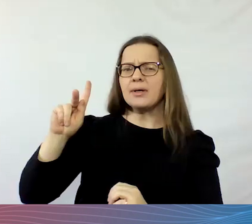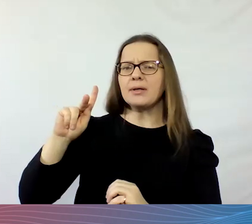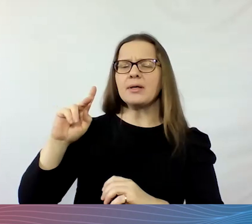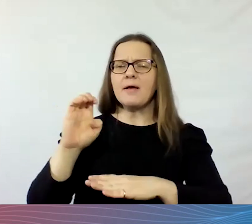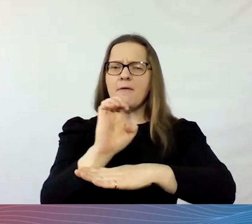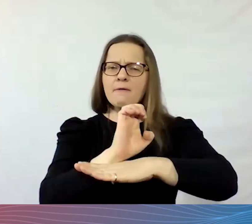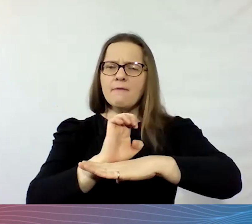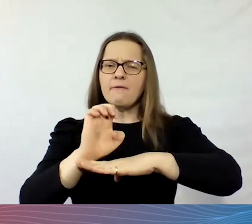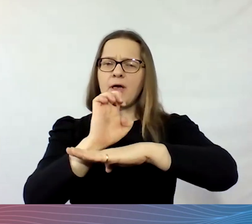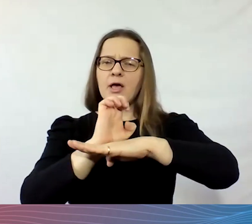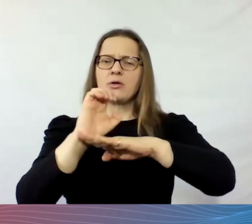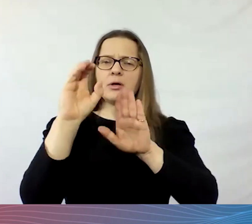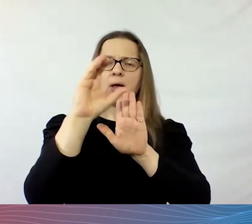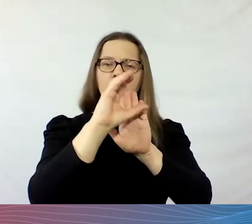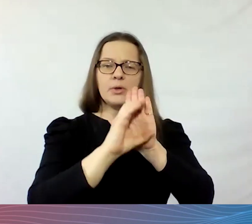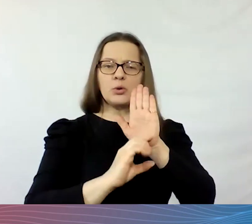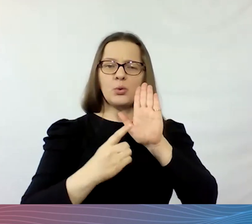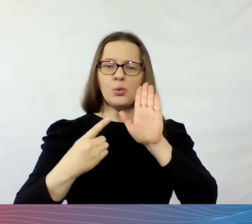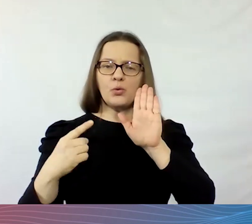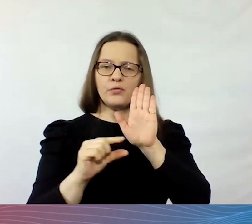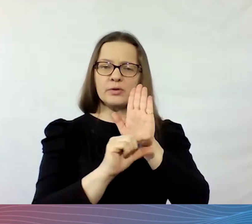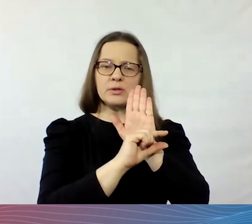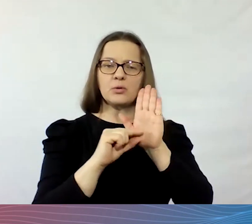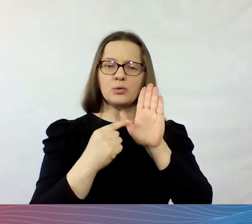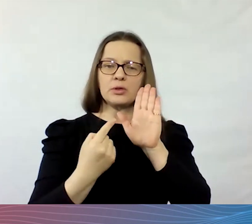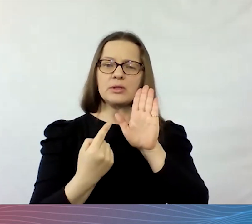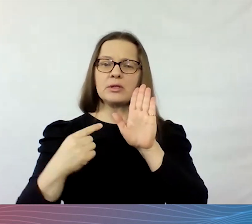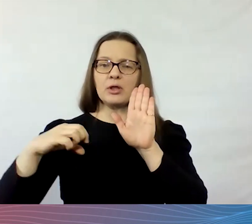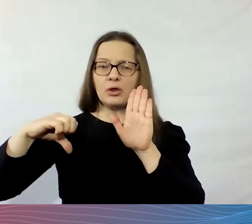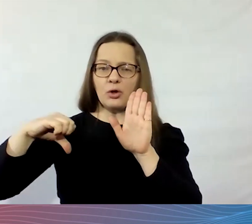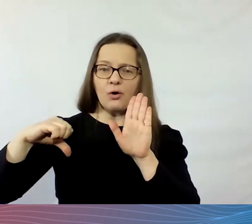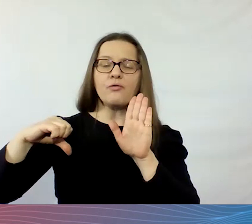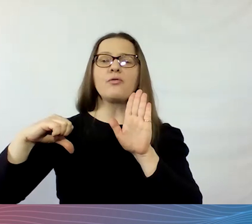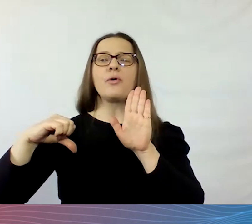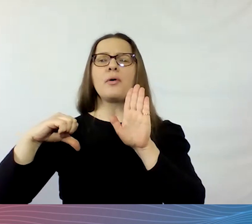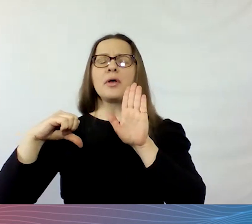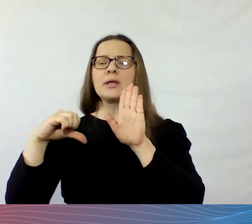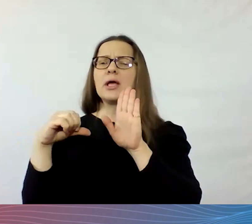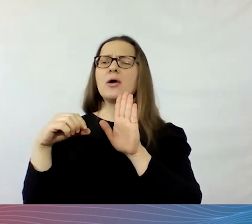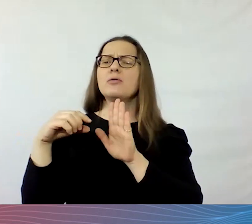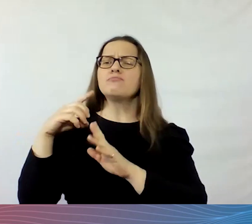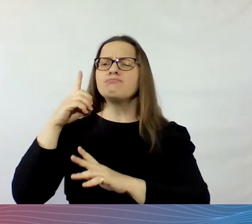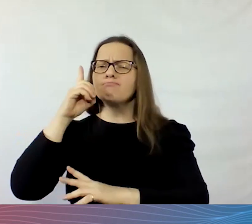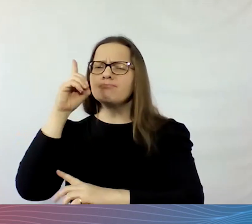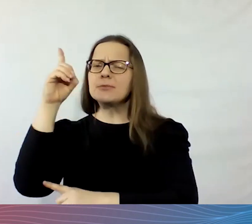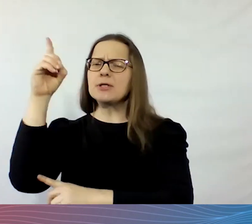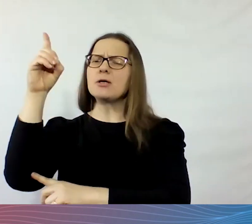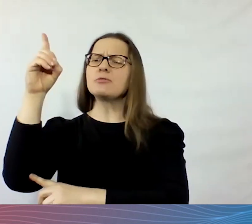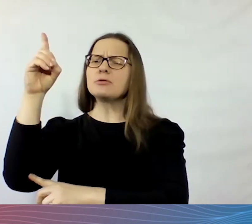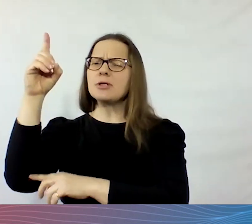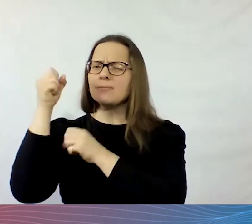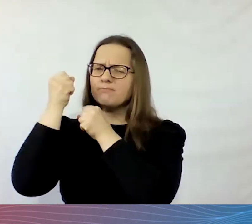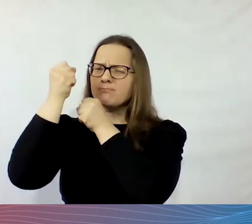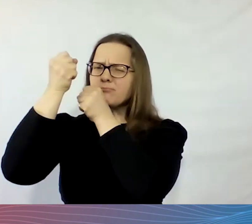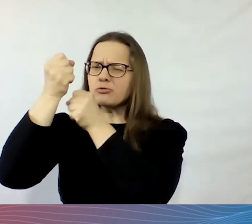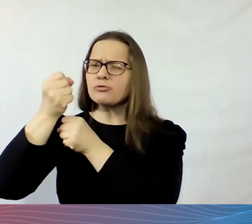A suprema grandeza do seu poder para com os que cremos. Quando nós cremos, irmãos,